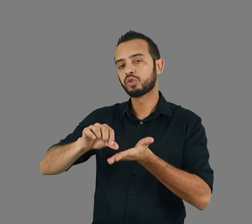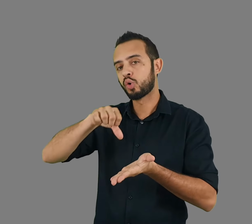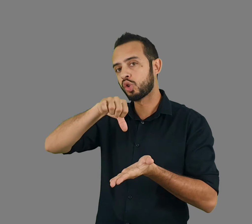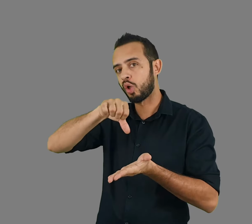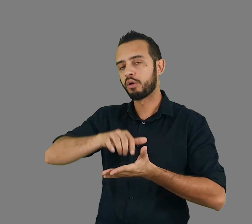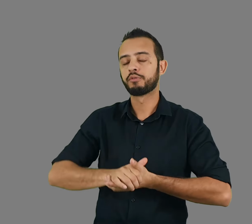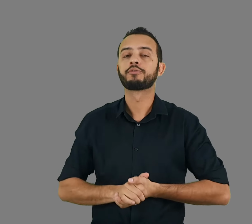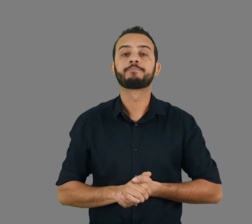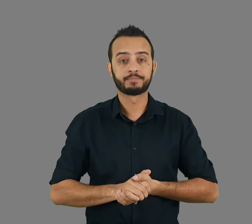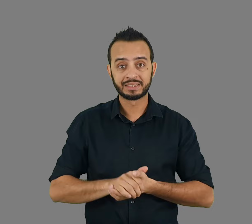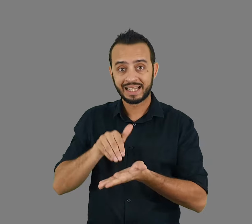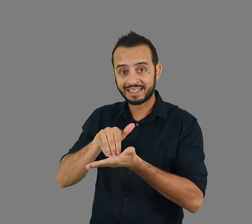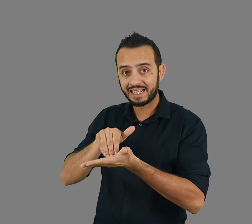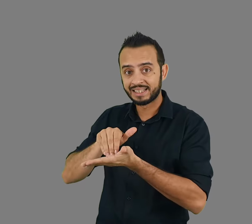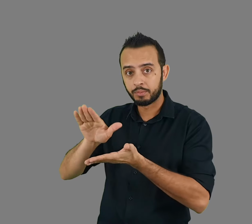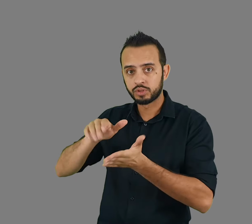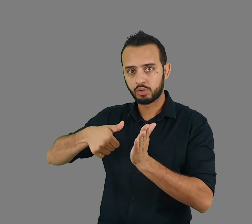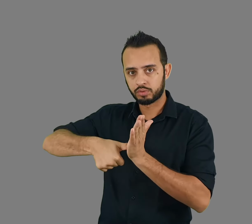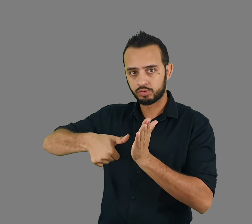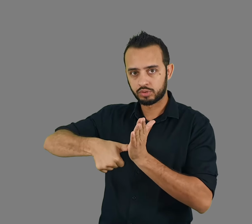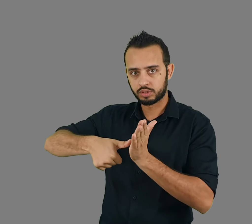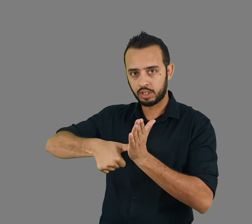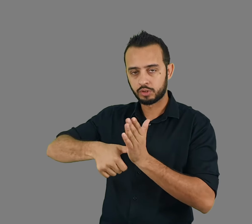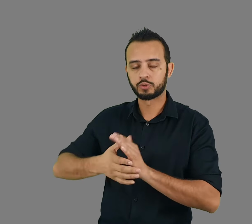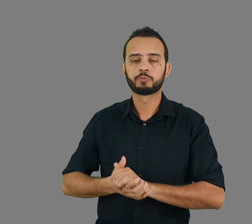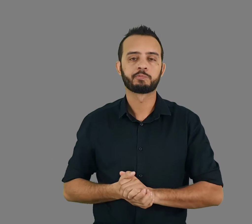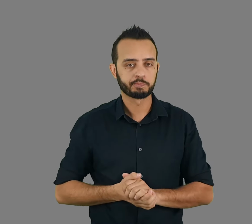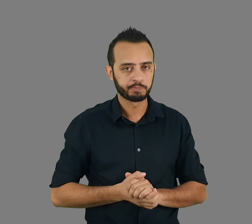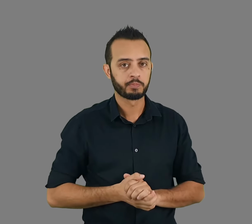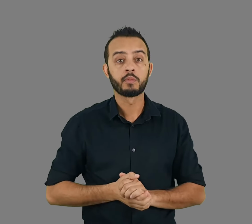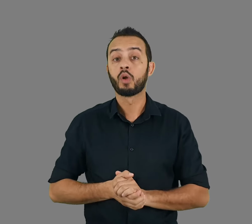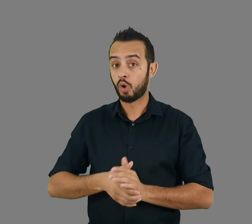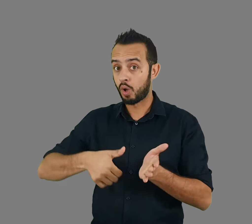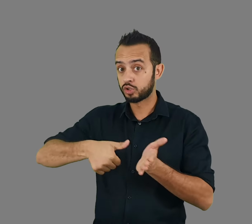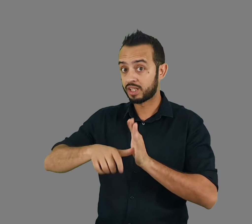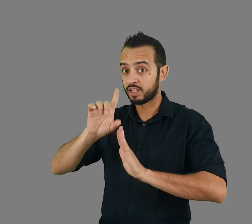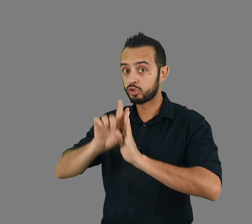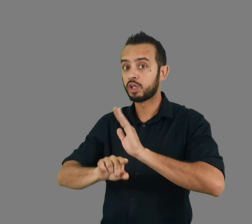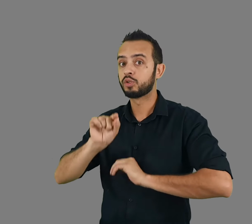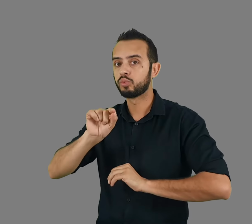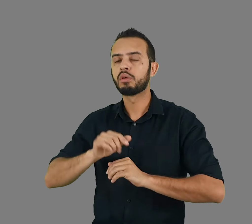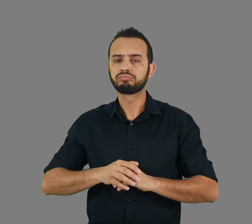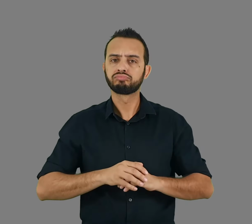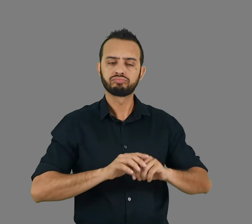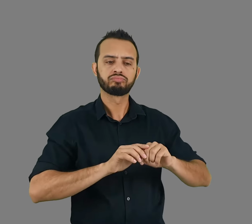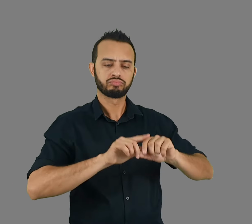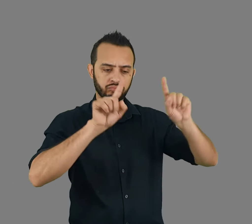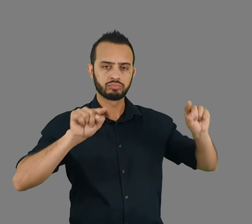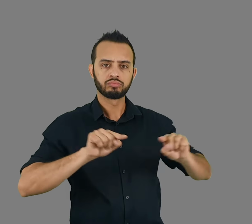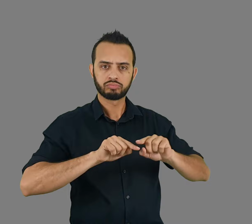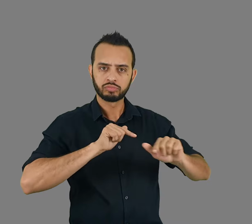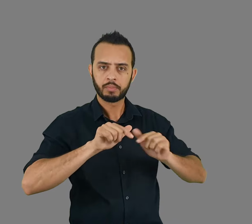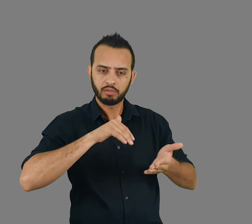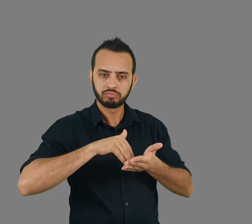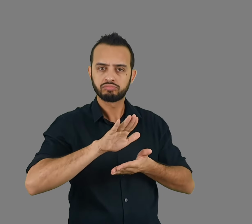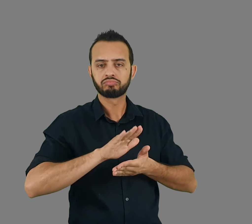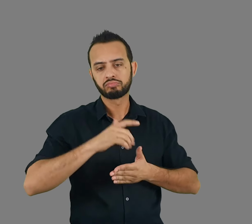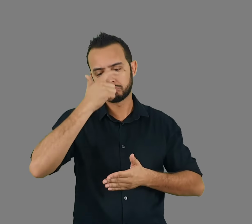Da demissão do associado. É direito do associado demitir-se de quadro social, quando julgar necessário, registrando seu